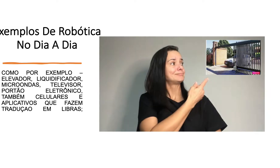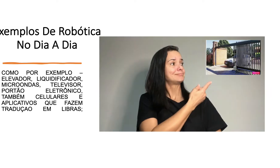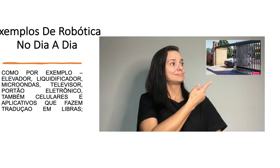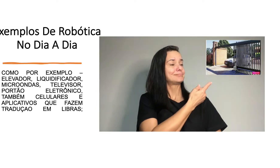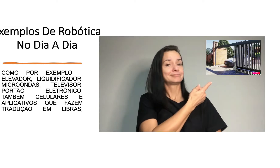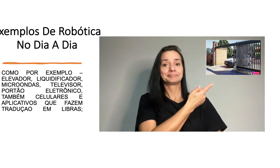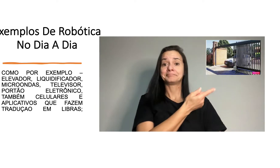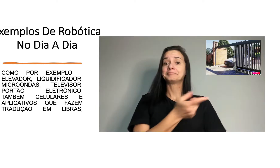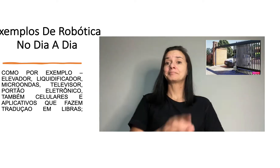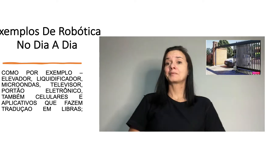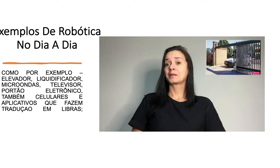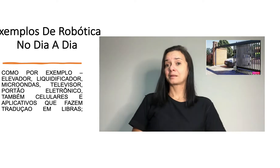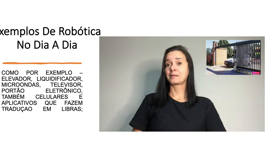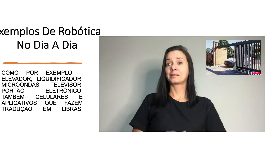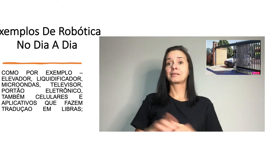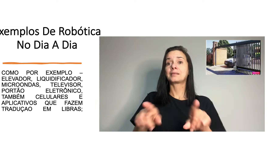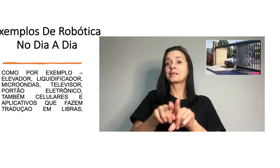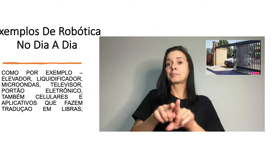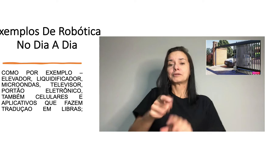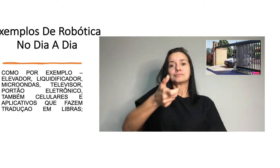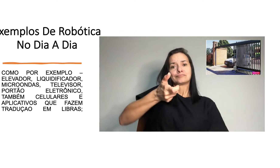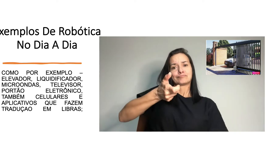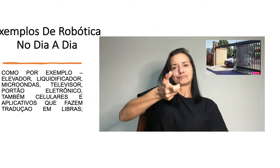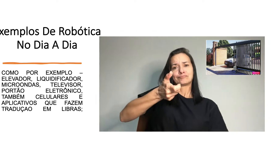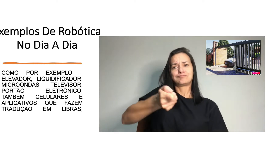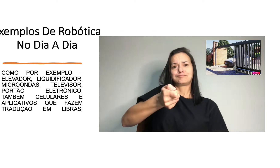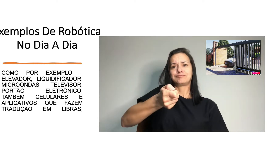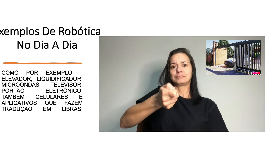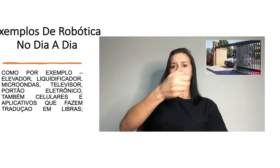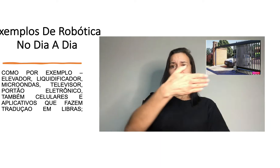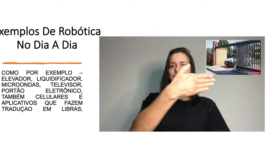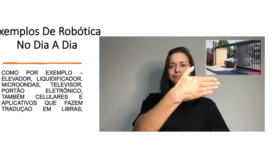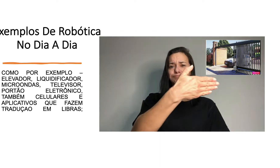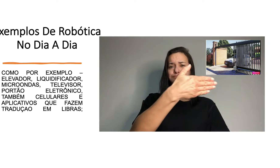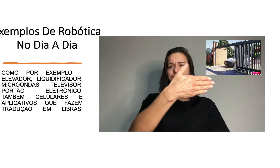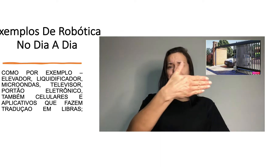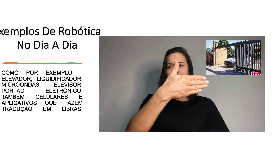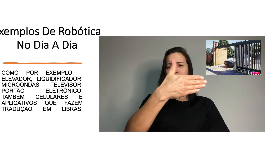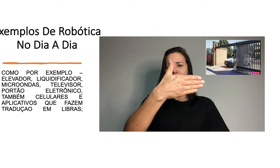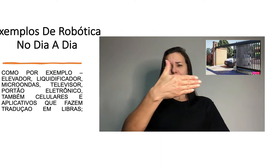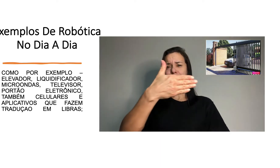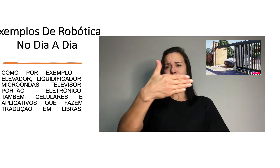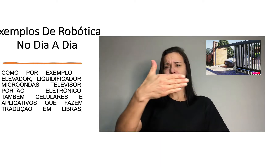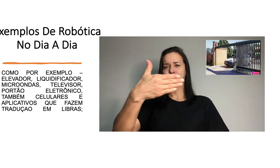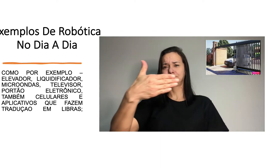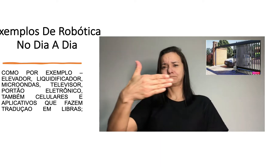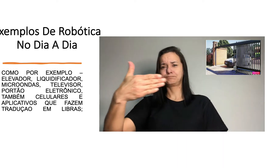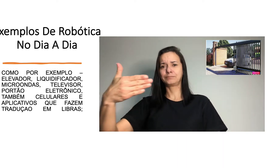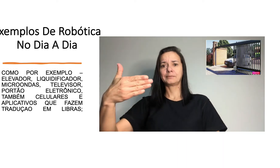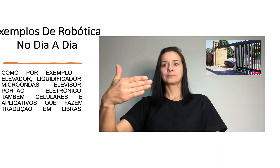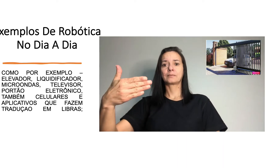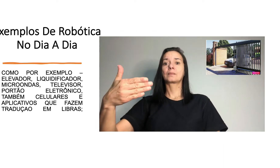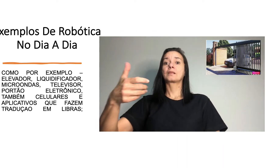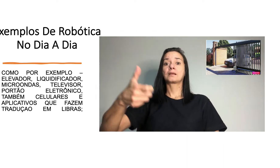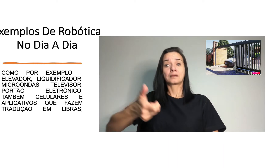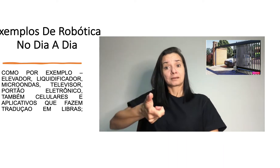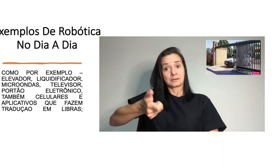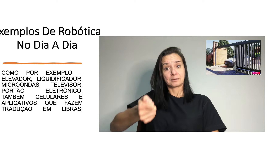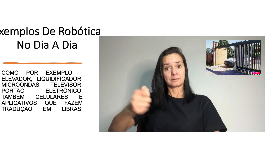Por exemplo, um portão automático, que a partir do acionamento de um botão ele pode